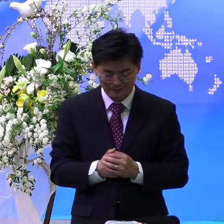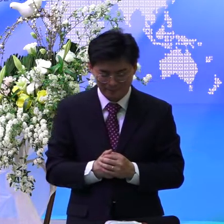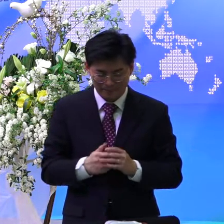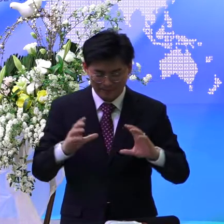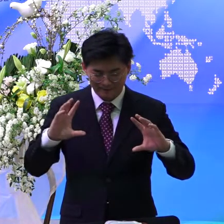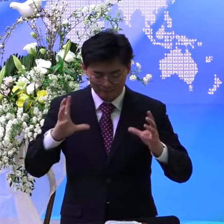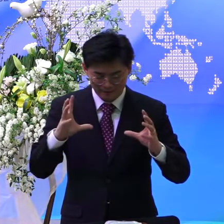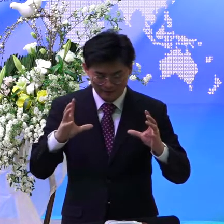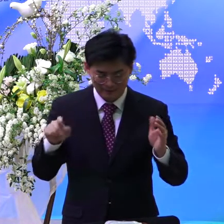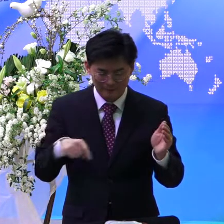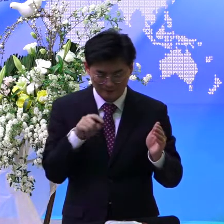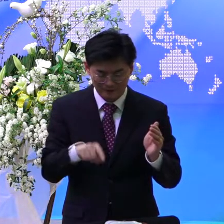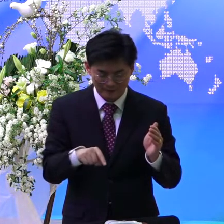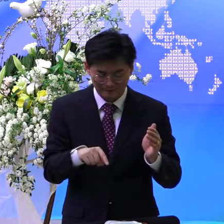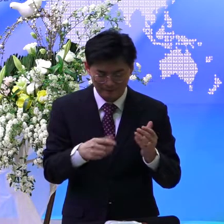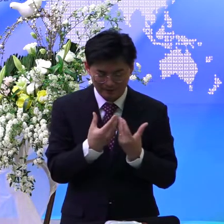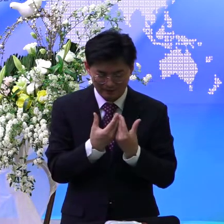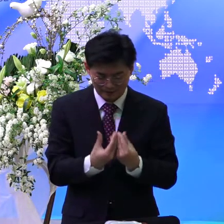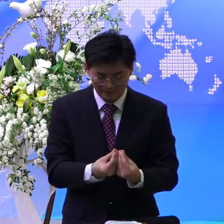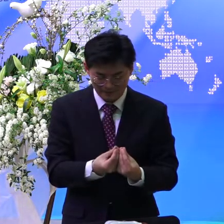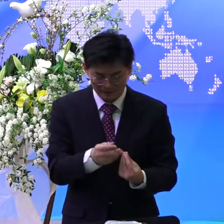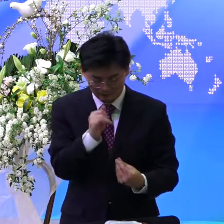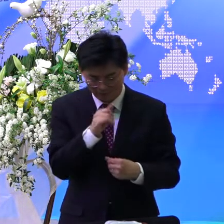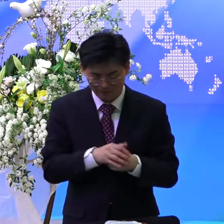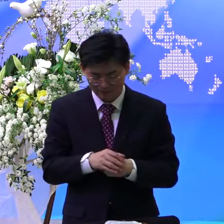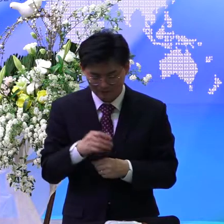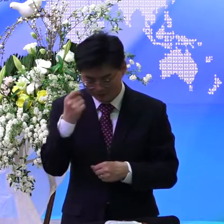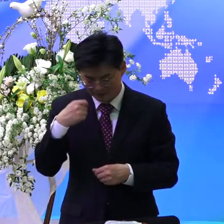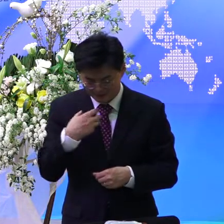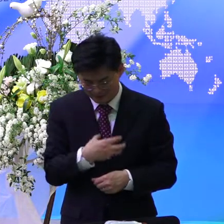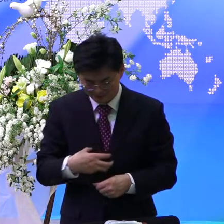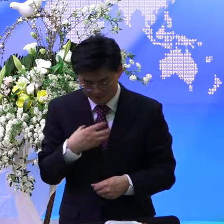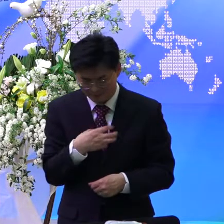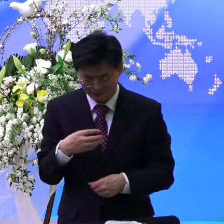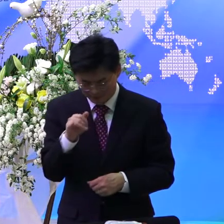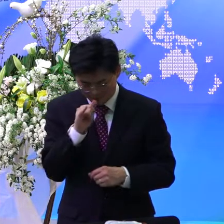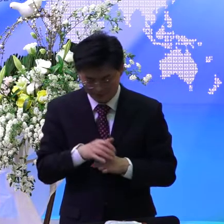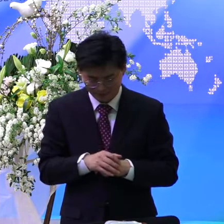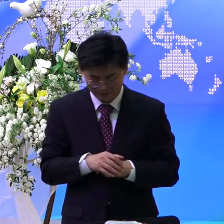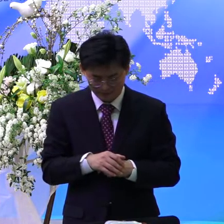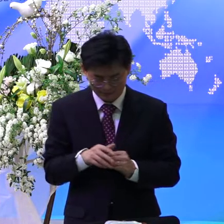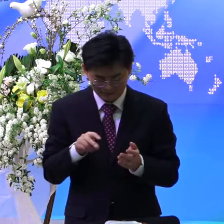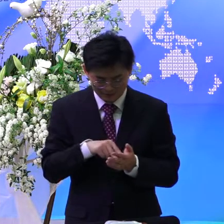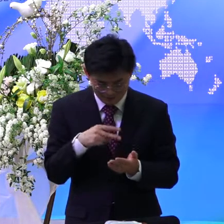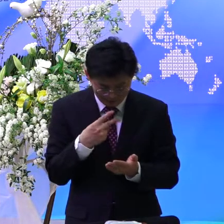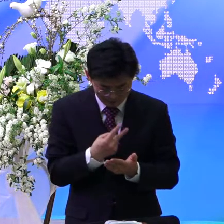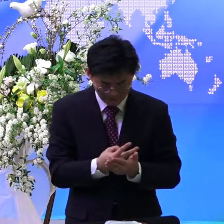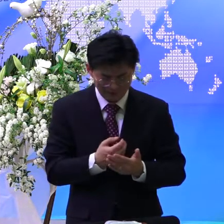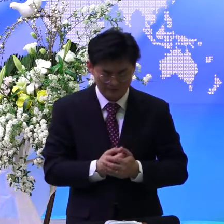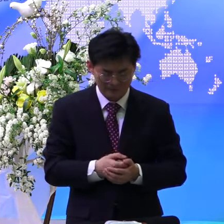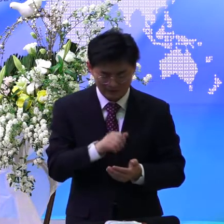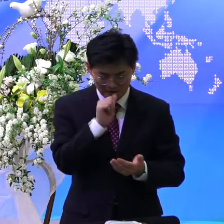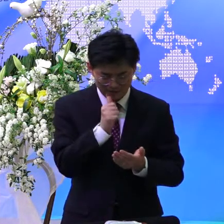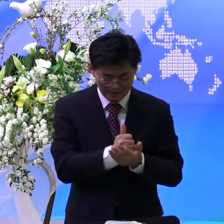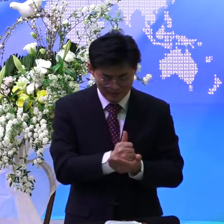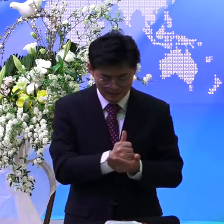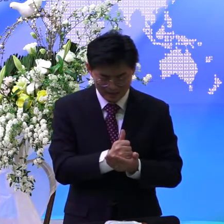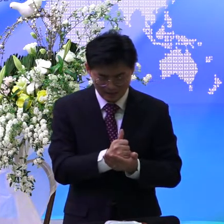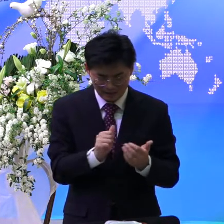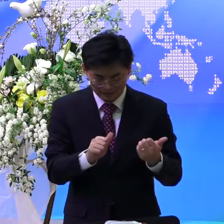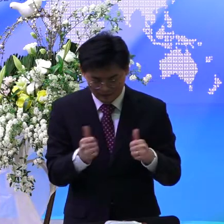세상의 절망에 우리도 쌓이고 슬픔 가운데 고개를 숙이고 주저앉으며 죄와